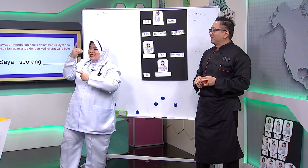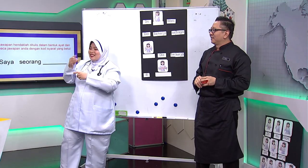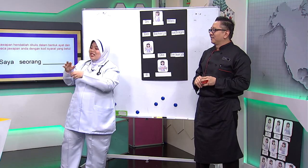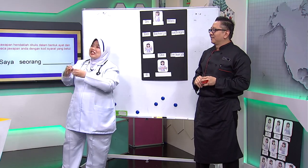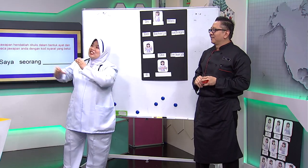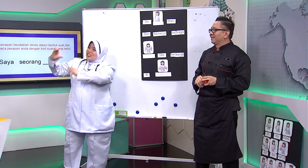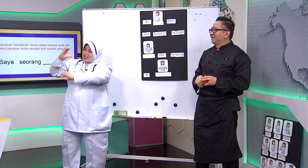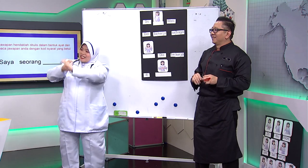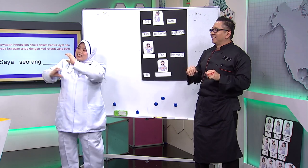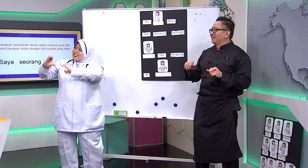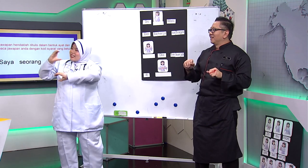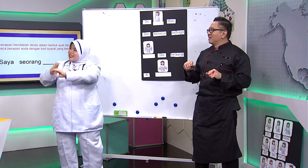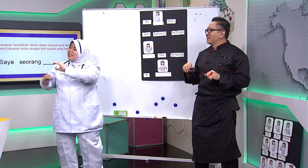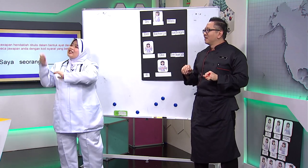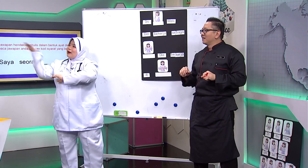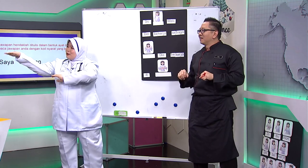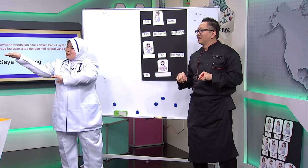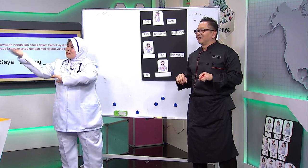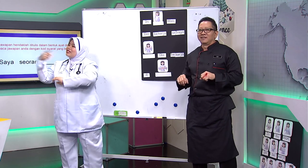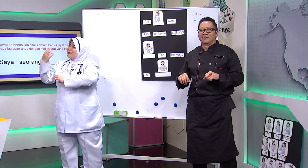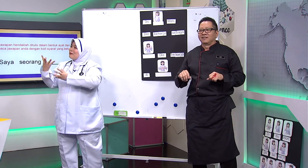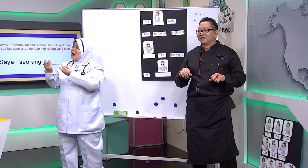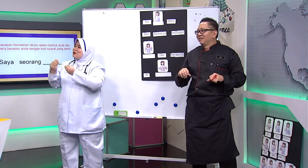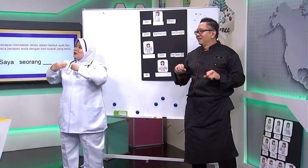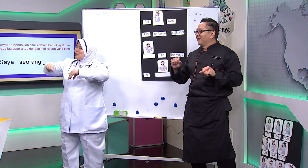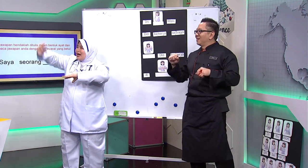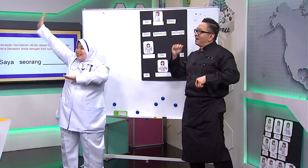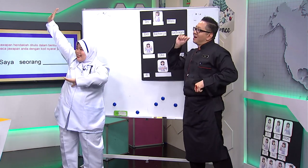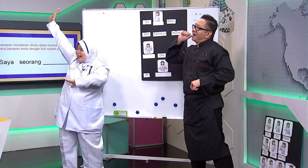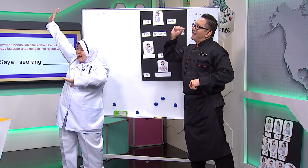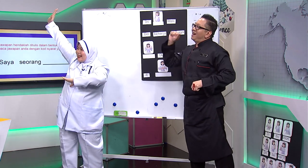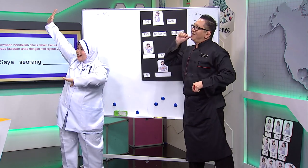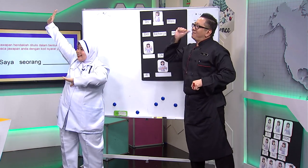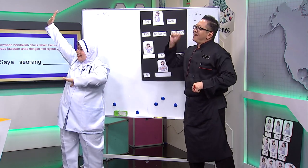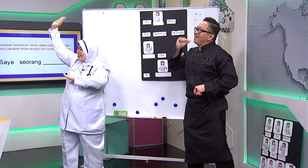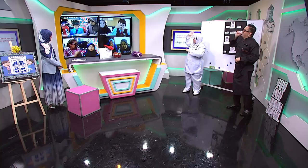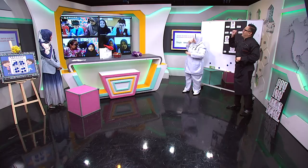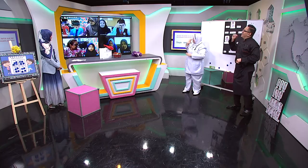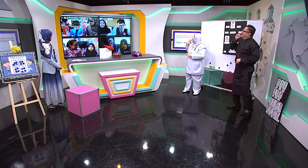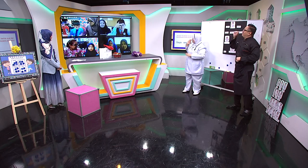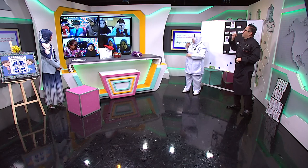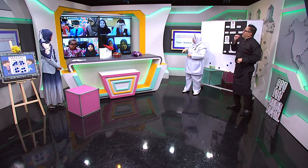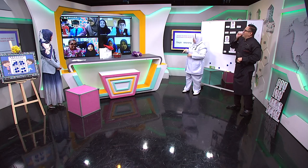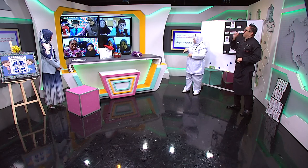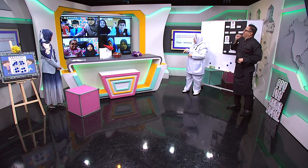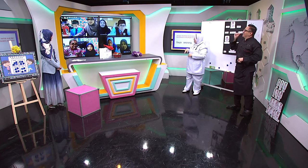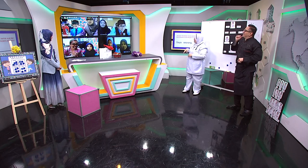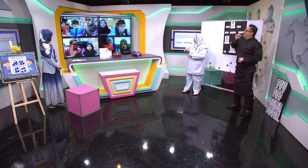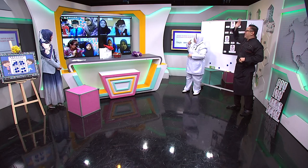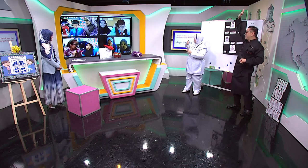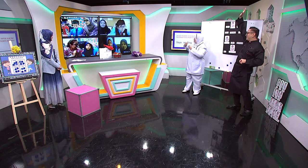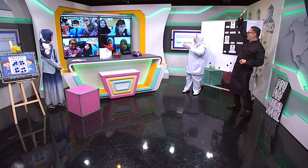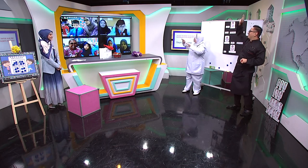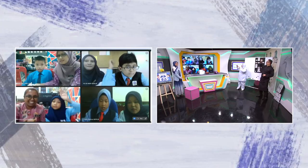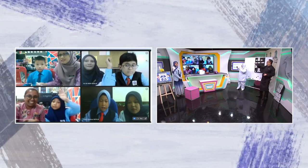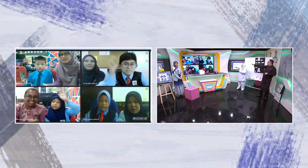dewasa? Silakan. Cita-cita kamu. Siapa mahu cuba? Sorang saja. Anis, cepat Anis. Anis cepat. Anis. Ha. Silakan